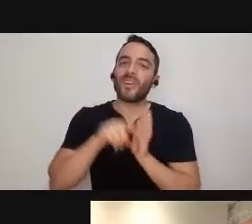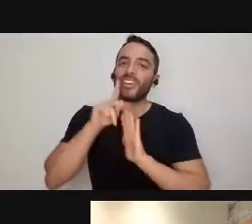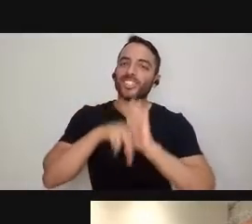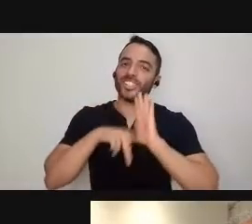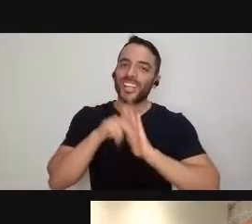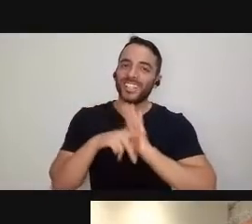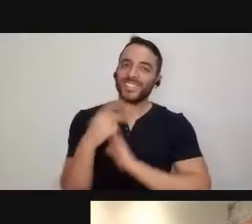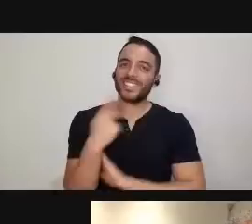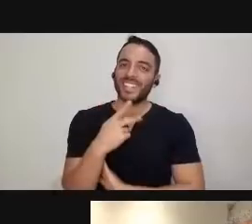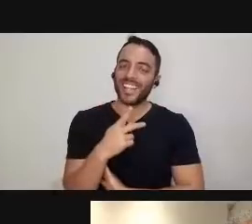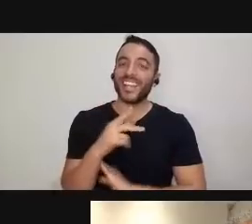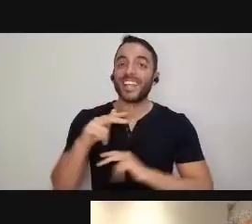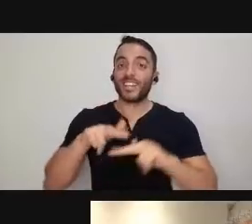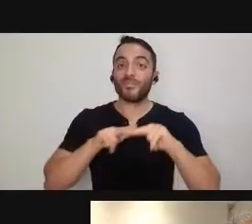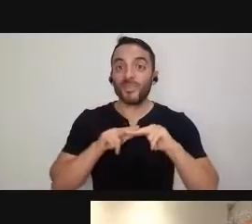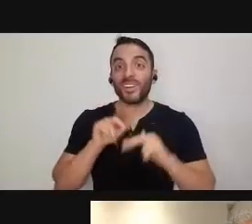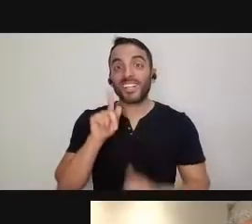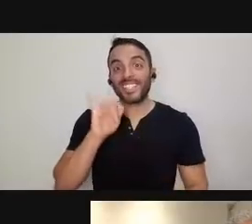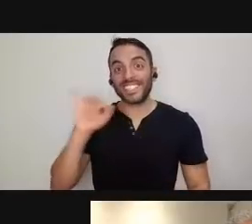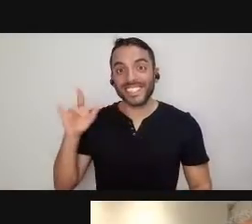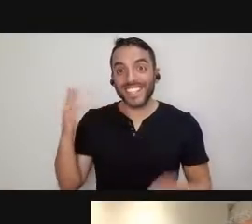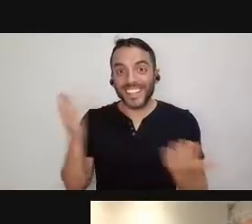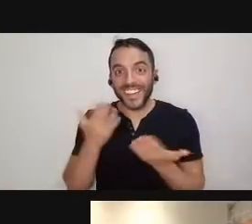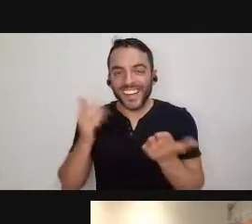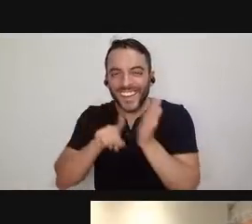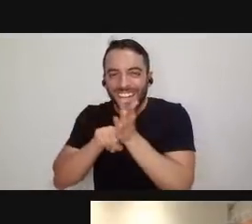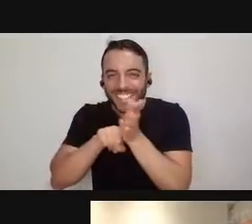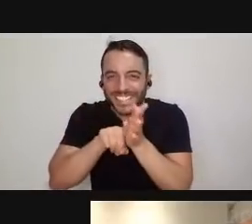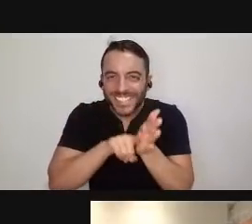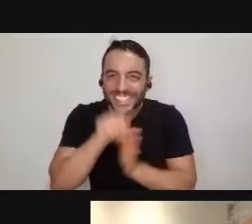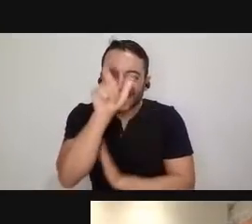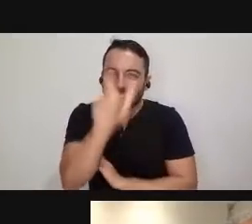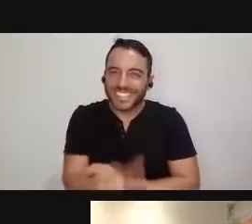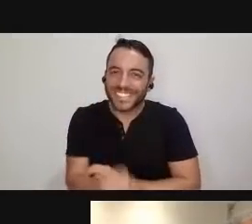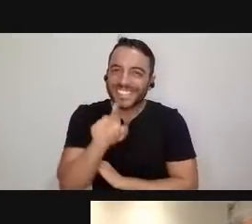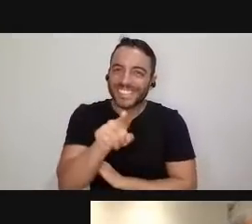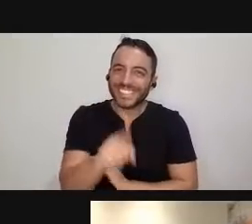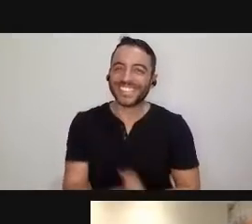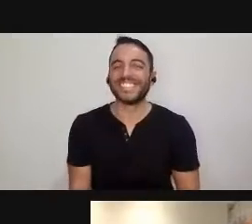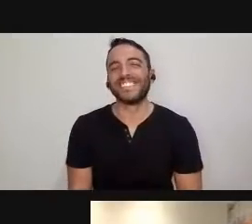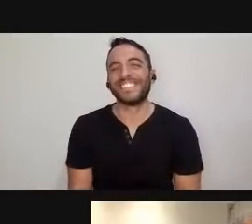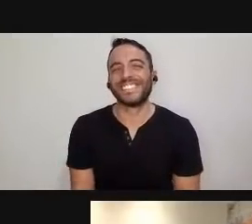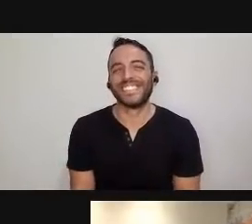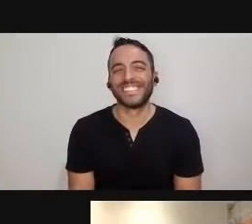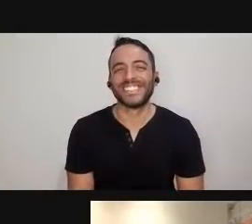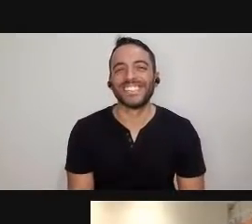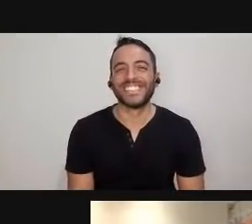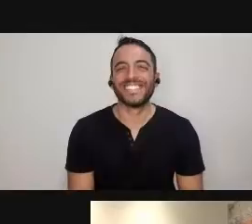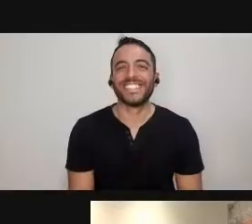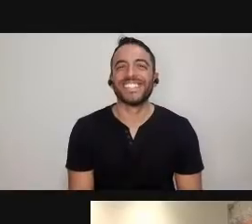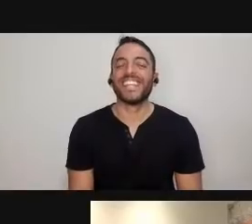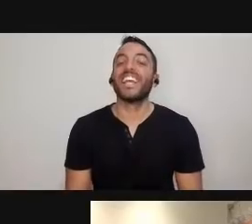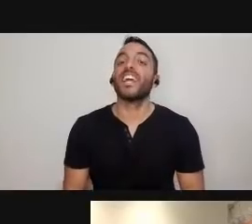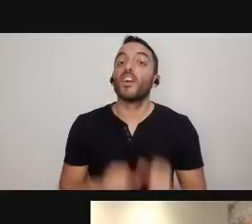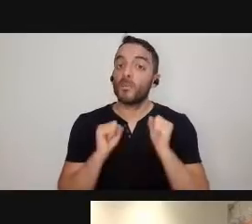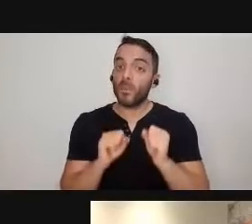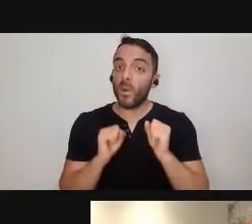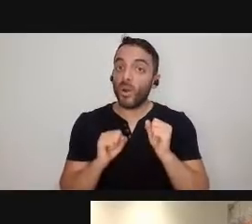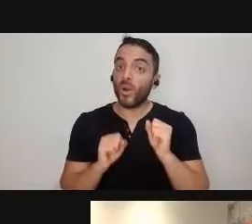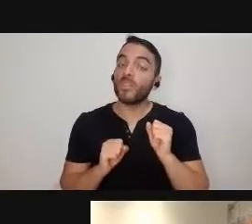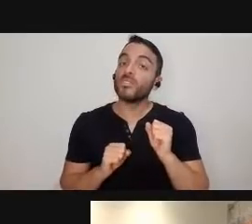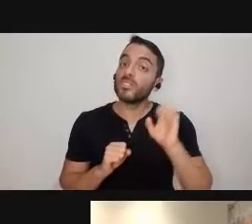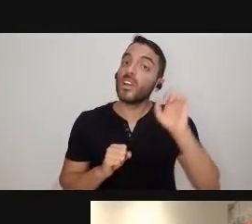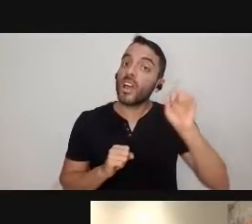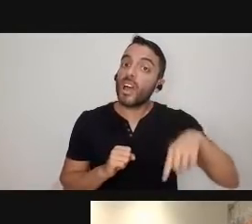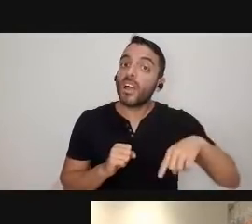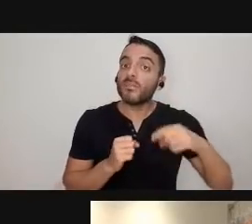Gil virou objeto de investigação, uma coisa assim, impressionante nesse caso. Então, talvez ele possa ser um outro embaixador, um embaixador da